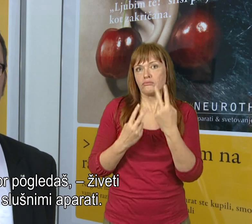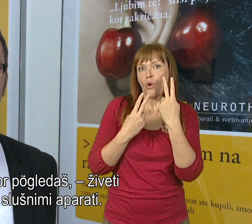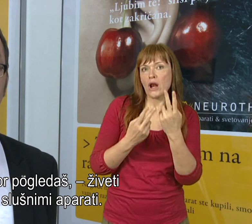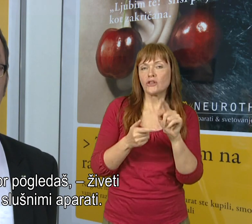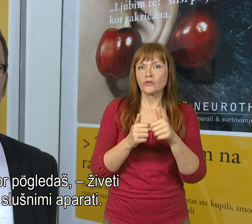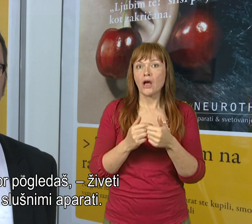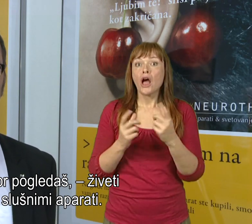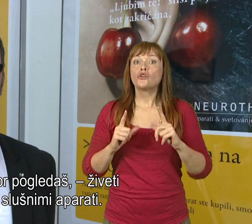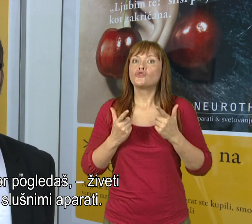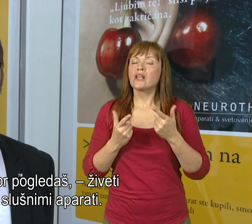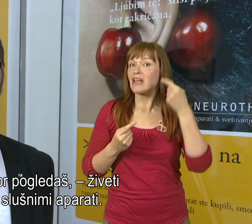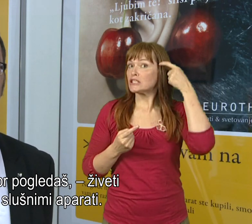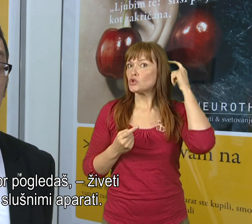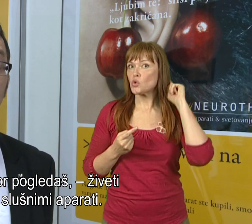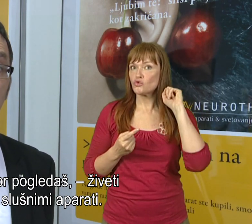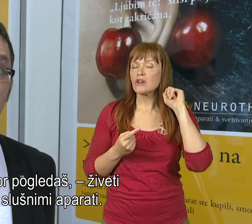z slušnimi aparati.